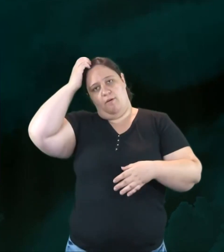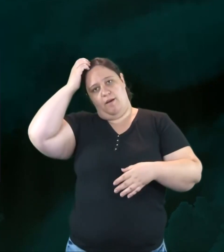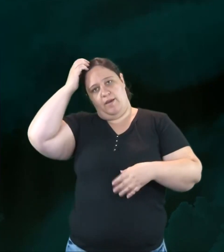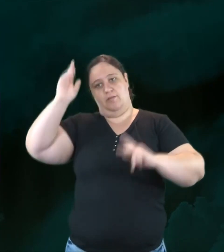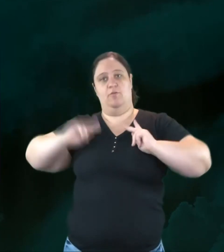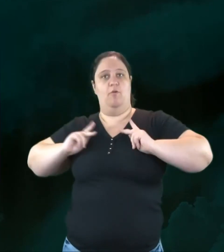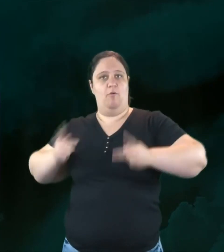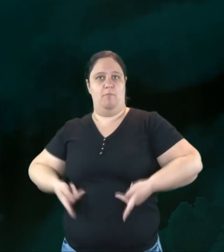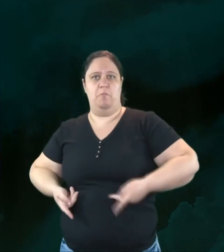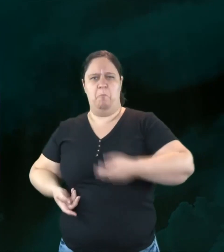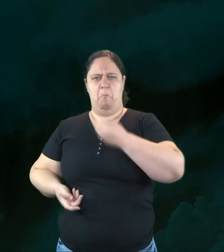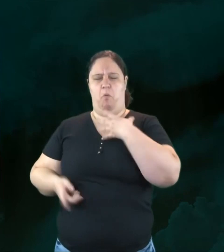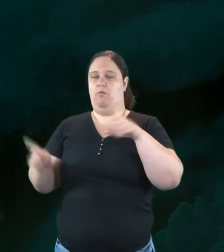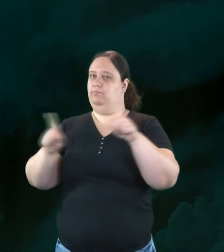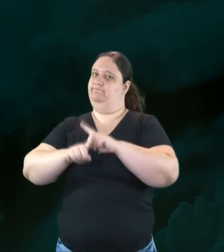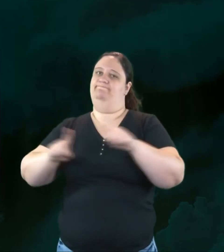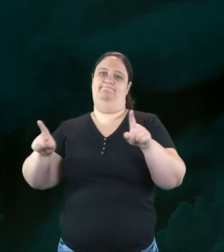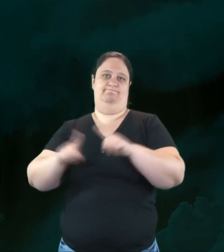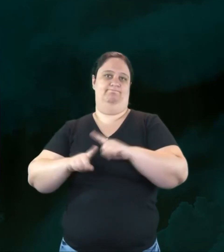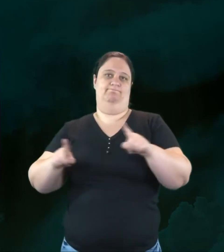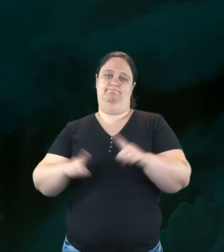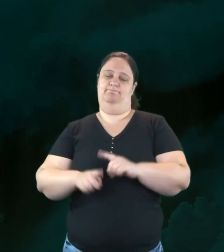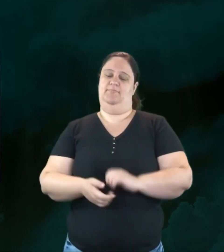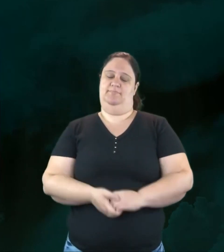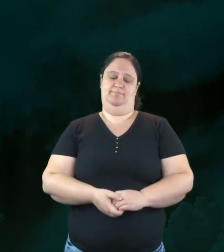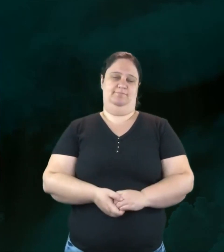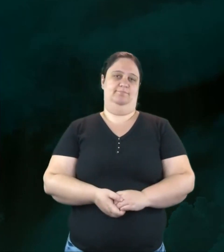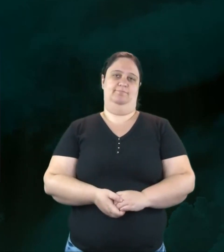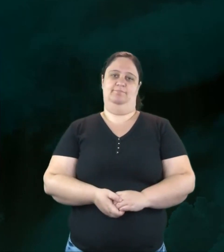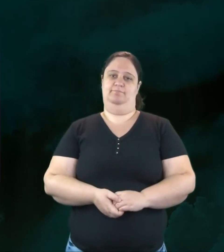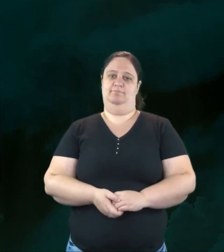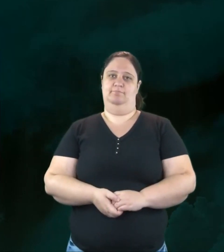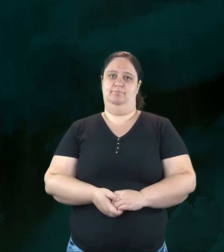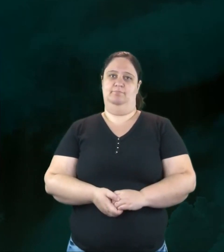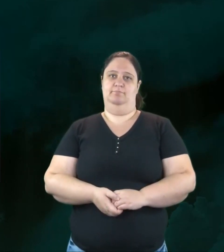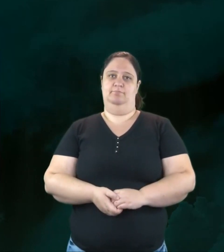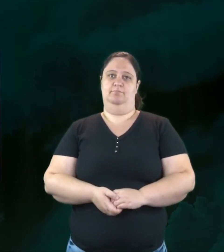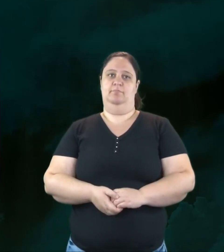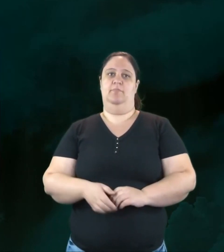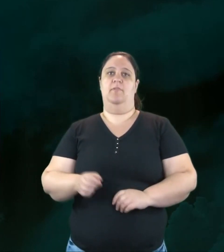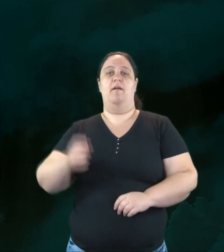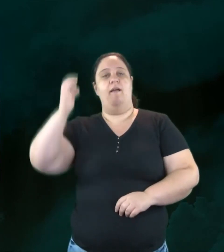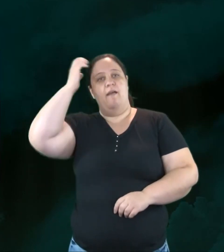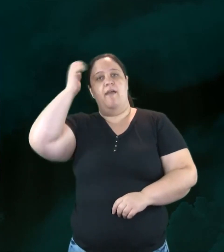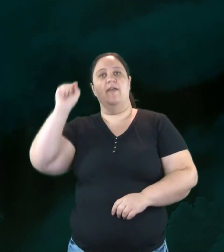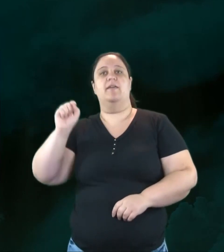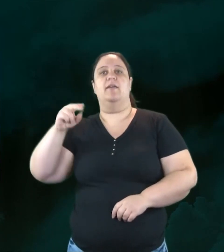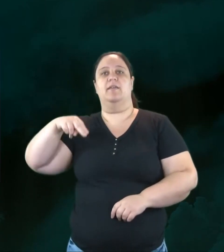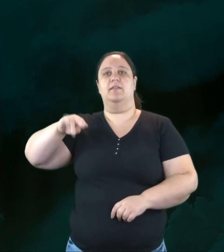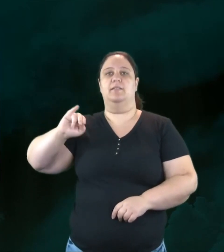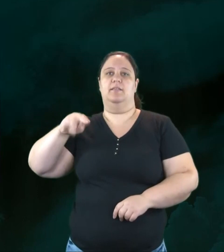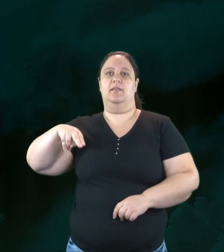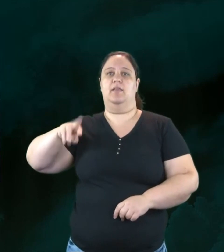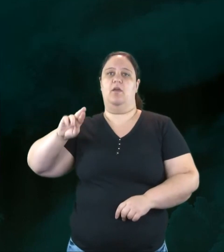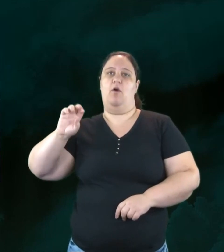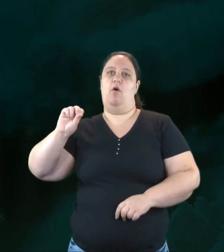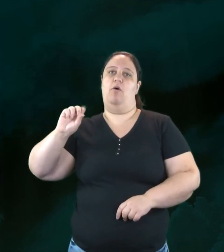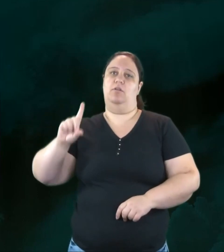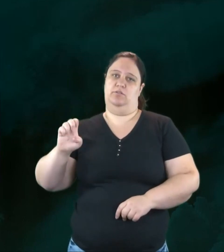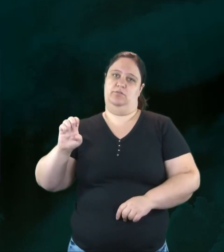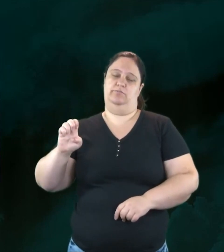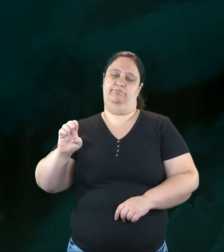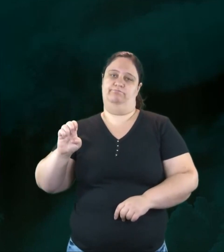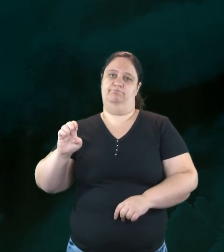coisa positiva. O reino dos homens foi fundado por Nimrod, o primeiro homem que fundou